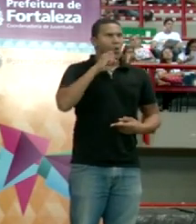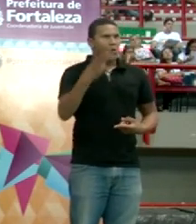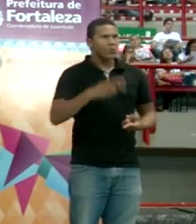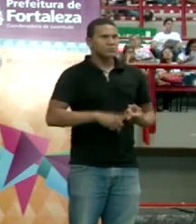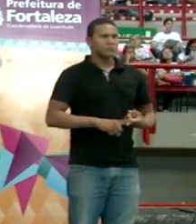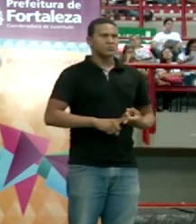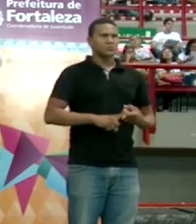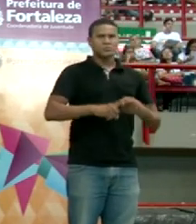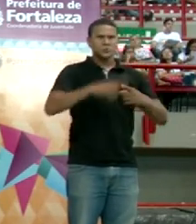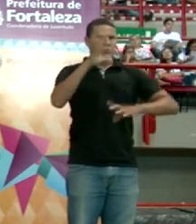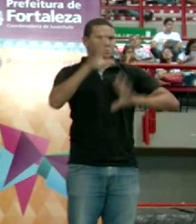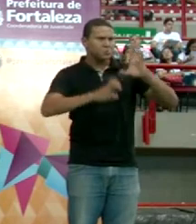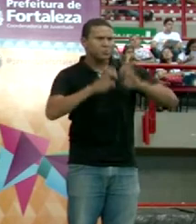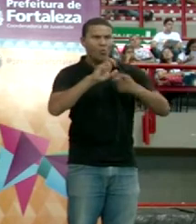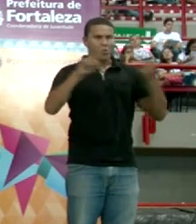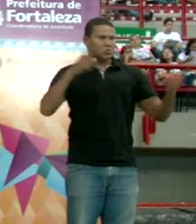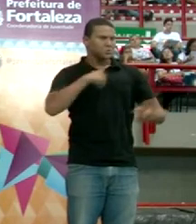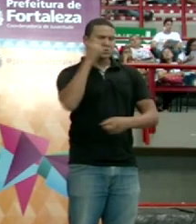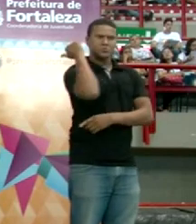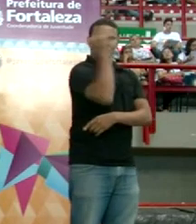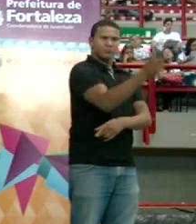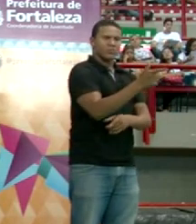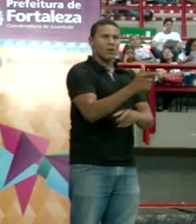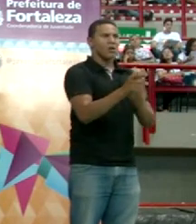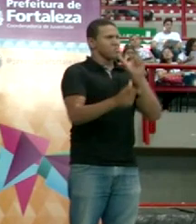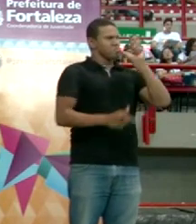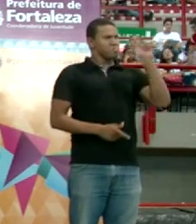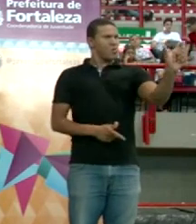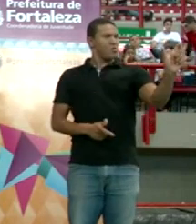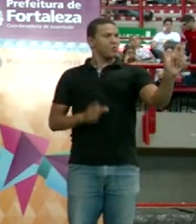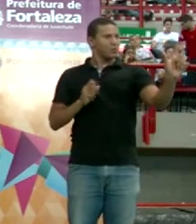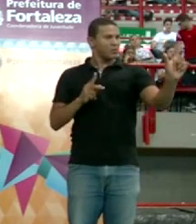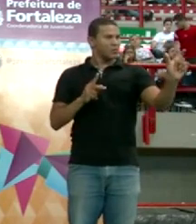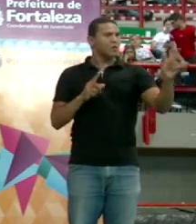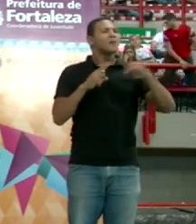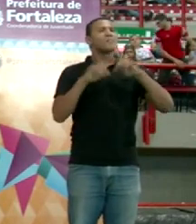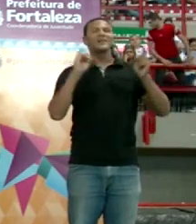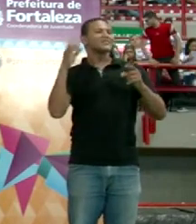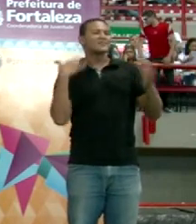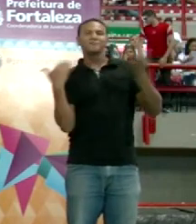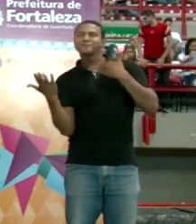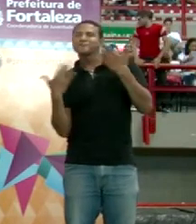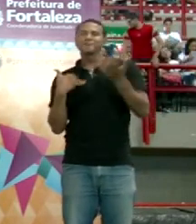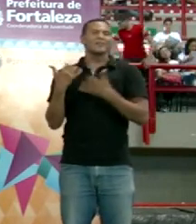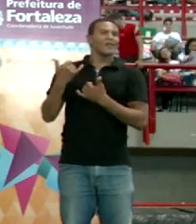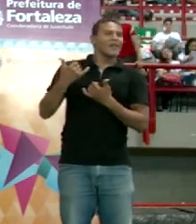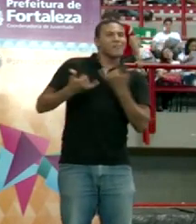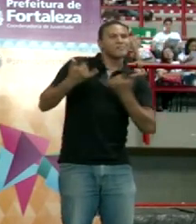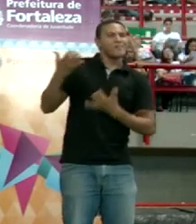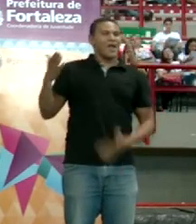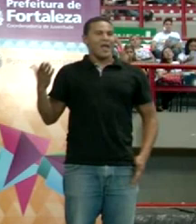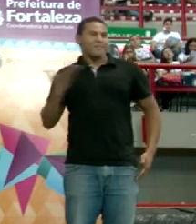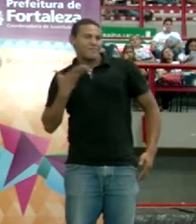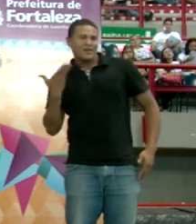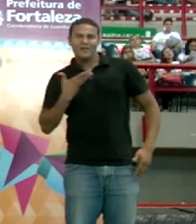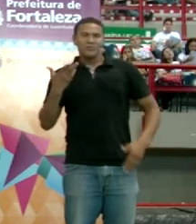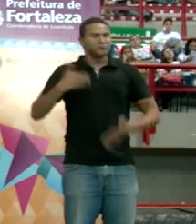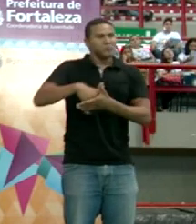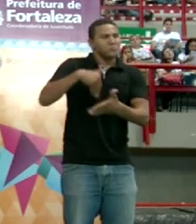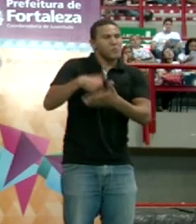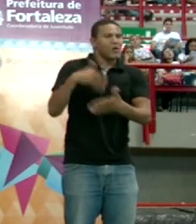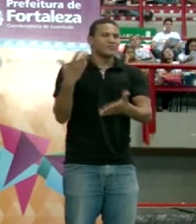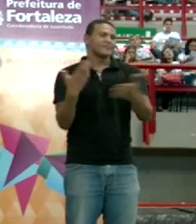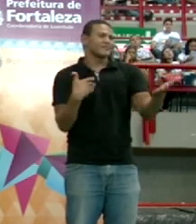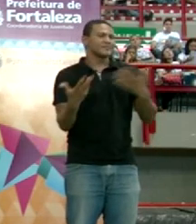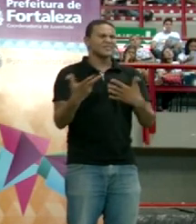de conflito, é uma coisa. Mas quando você está com os amigos, jogando bola, o cara é super amigo teu,